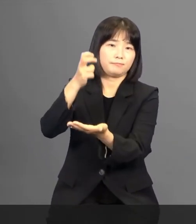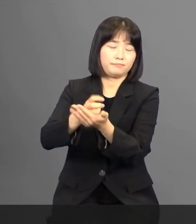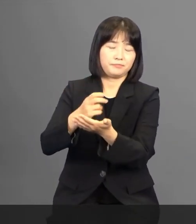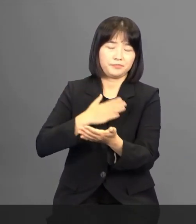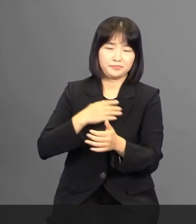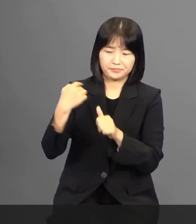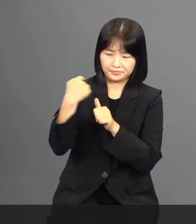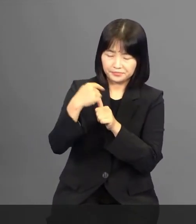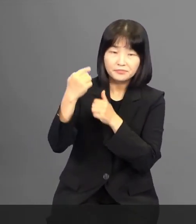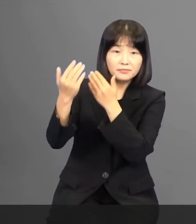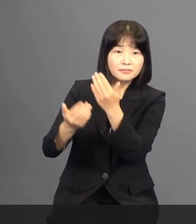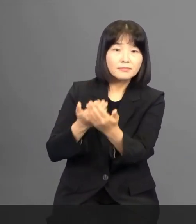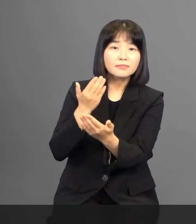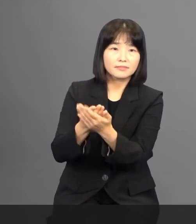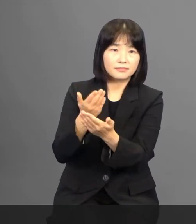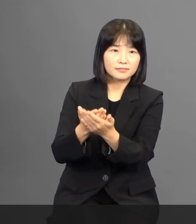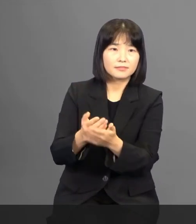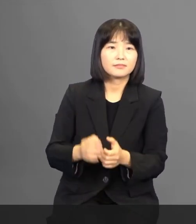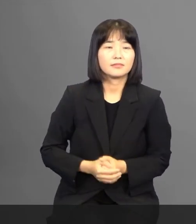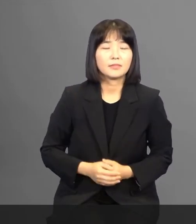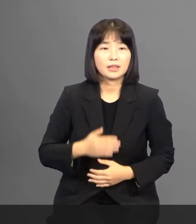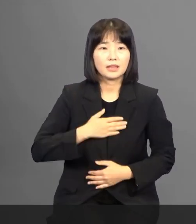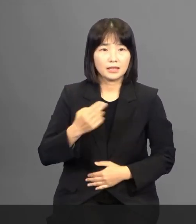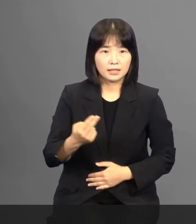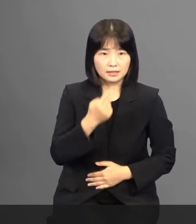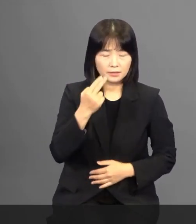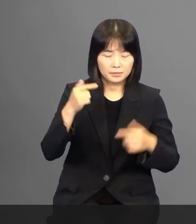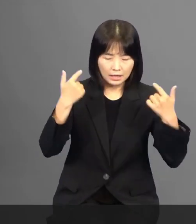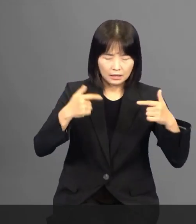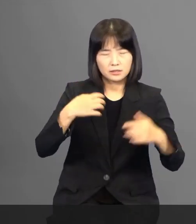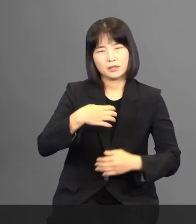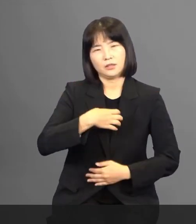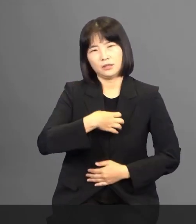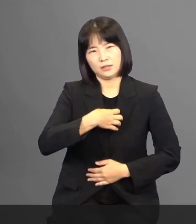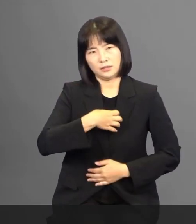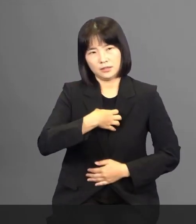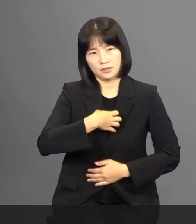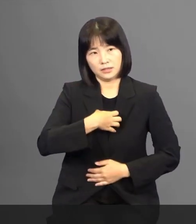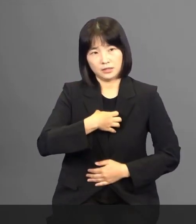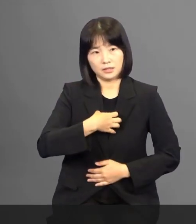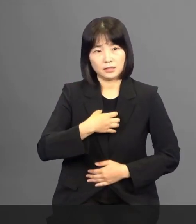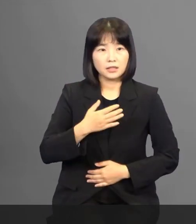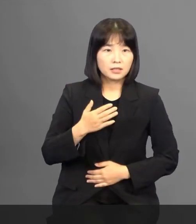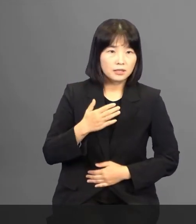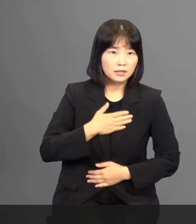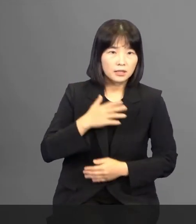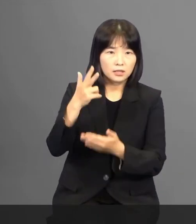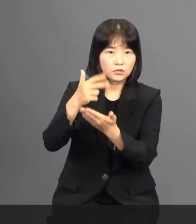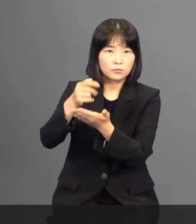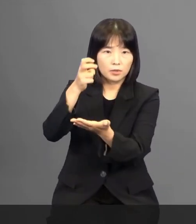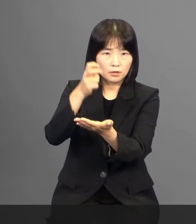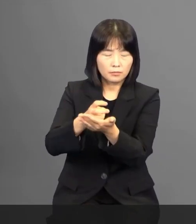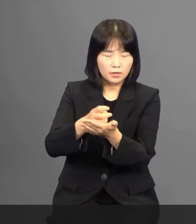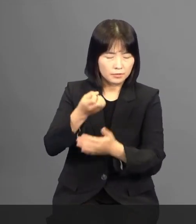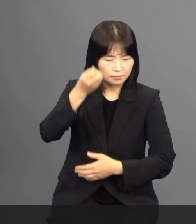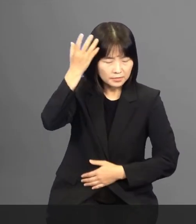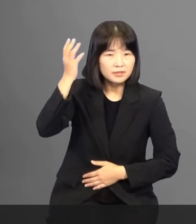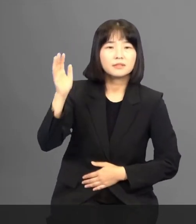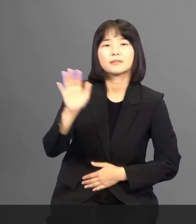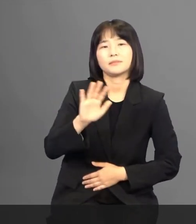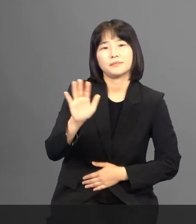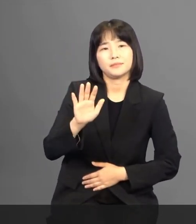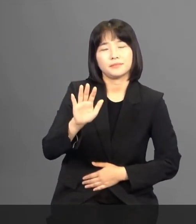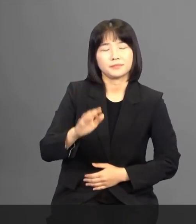주님의 규례를 내게 가르쳐 주십시오. 내 생명은 언제나 위기에 처해 있습니다만 내가 주님의